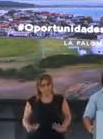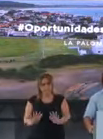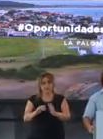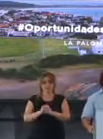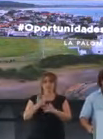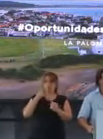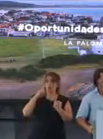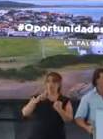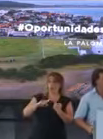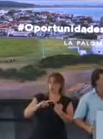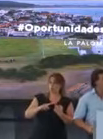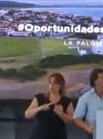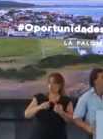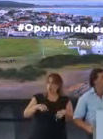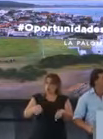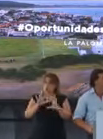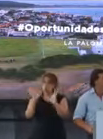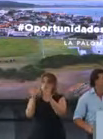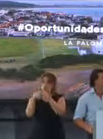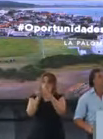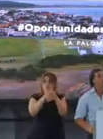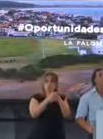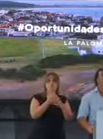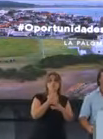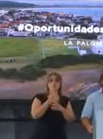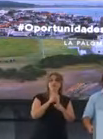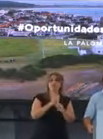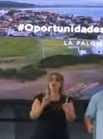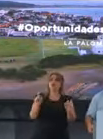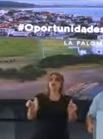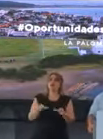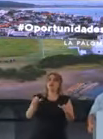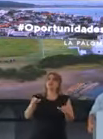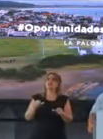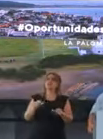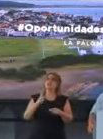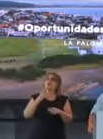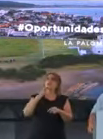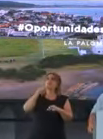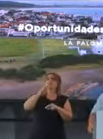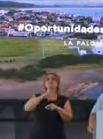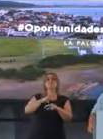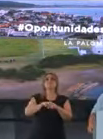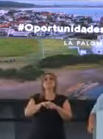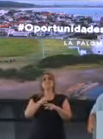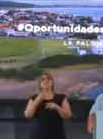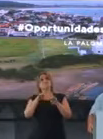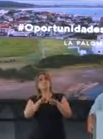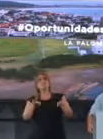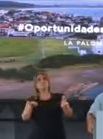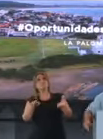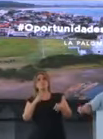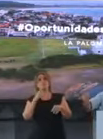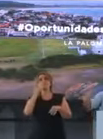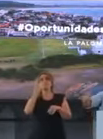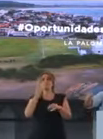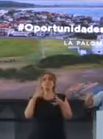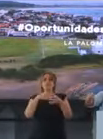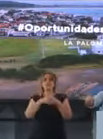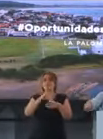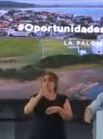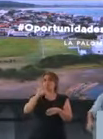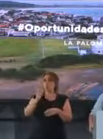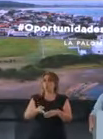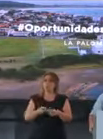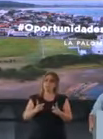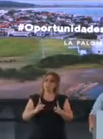Una negociación con los otros partidos no se hace cuando se siente en la mesa el primer partido. Se hace cuando se